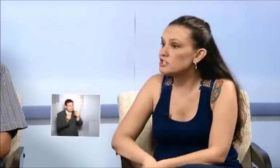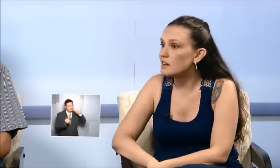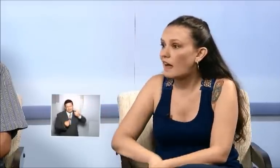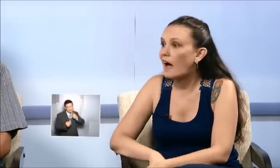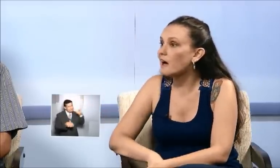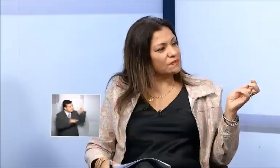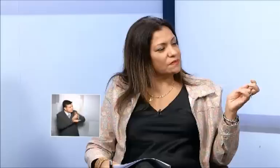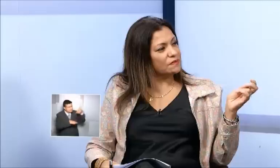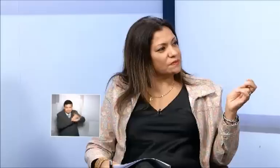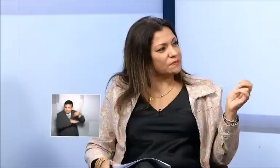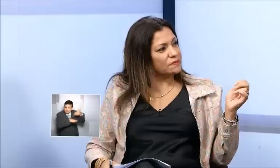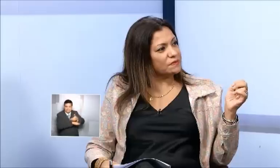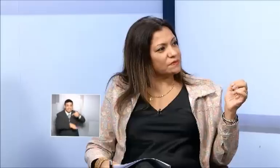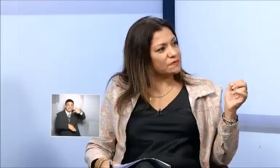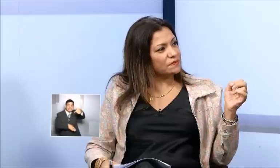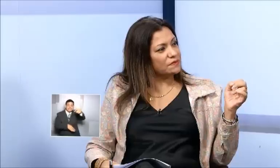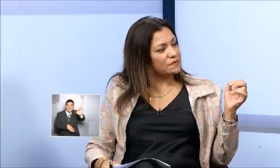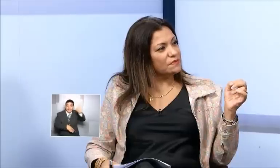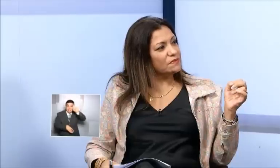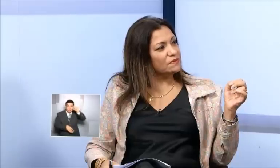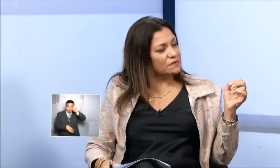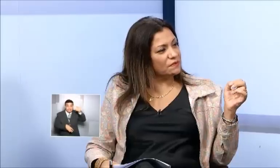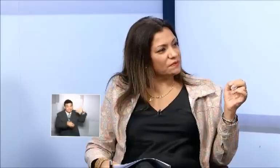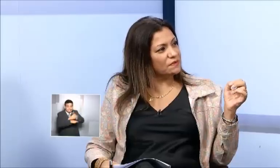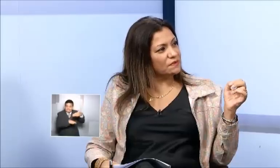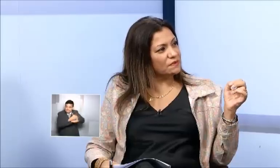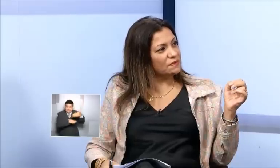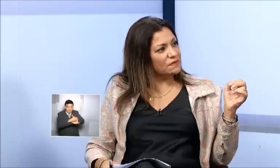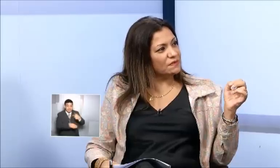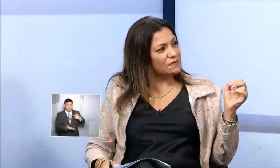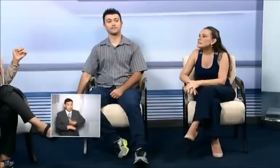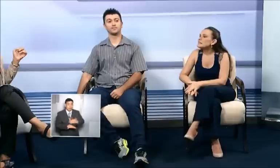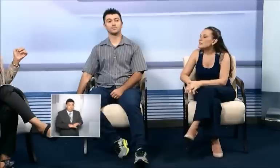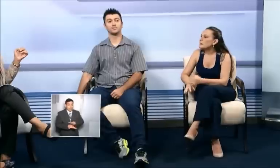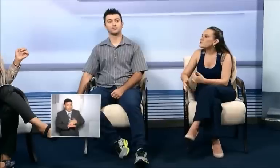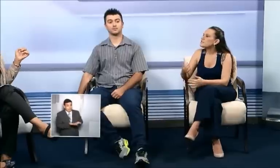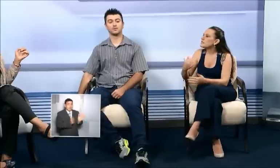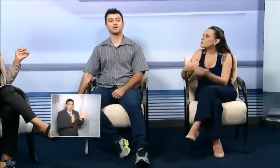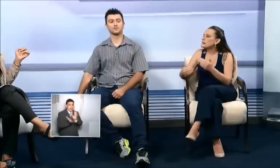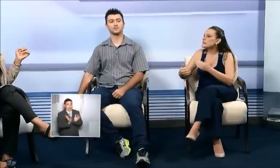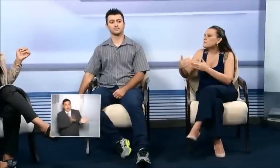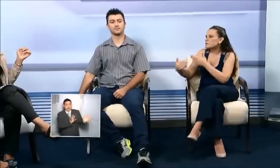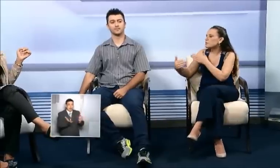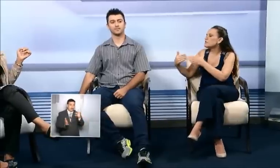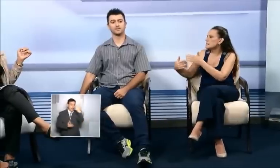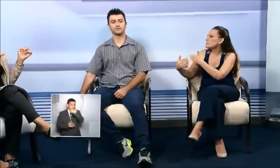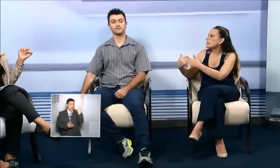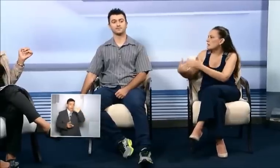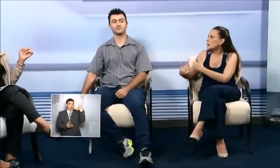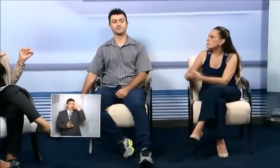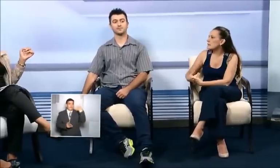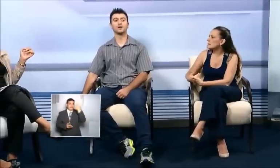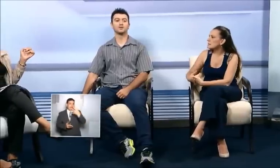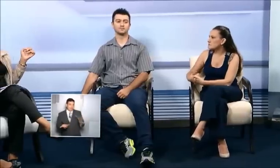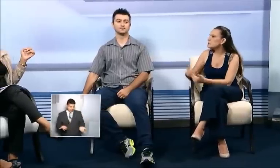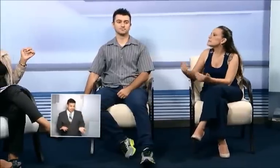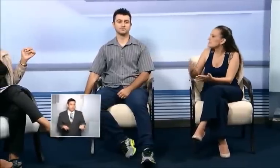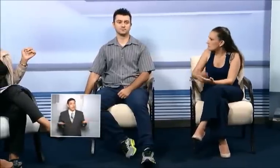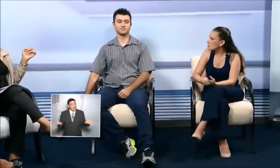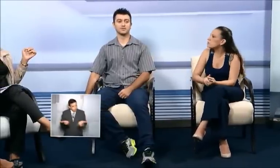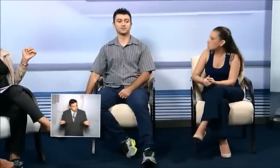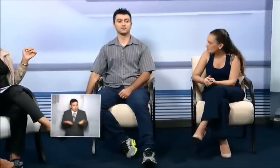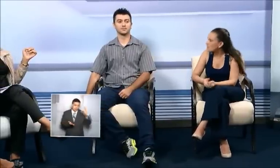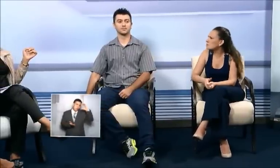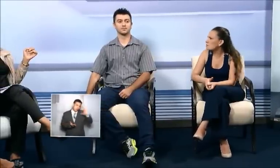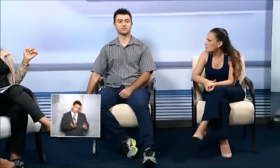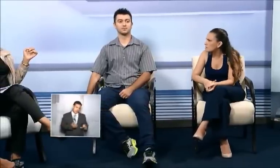por dia lá, e eu era, assim, intérprete 24 horas quase. Né? Hoje eu já estou mais na parte de coordenação técnica mesmo lá da vida, mas ainda